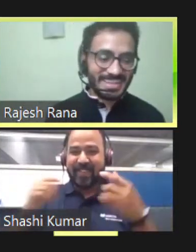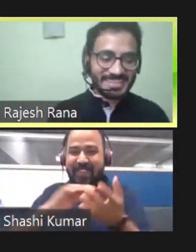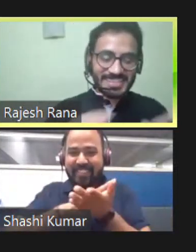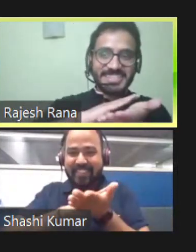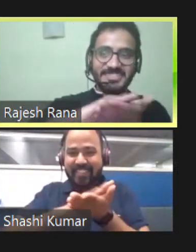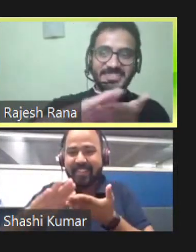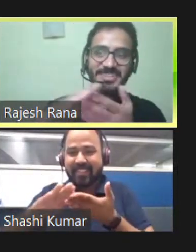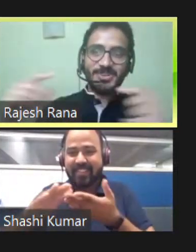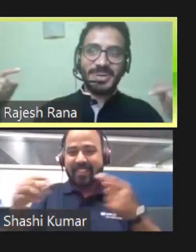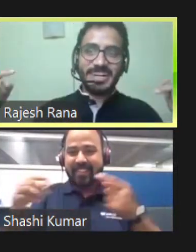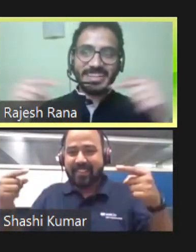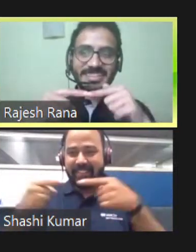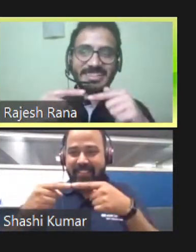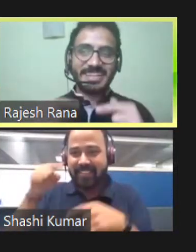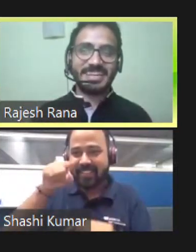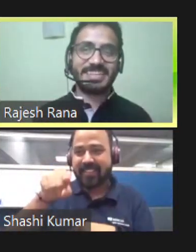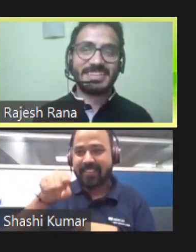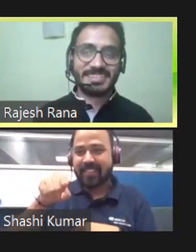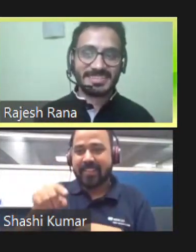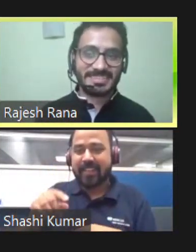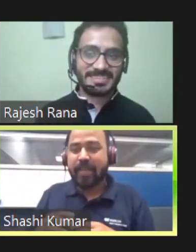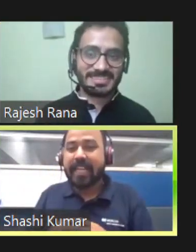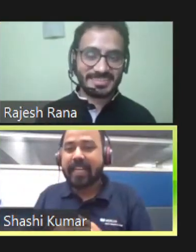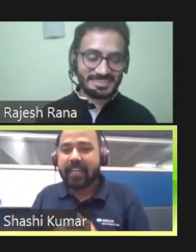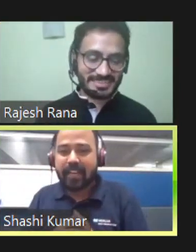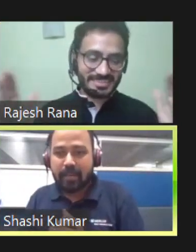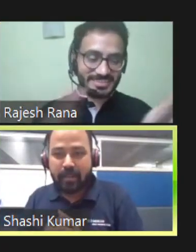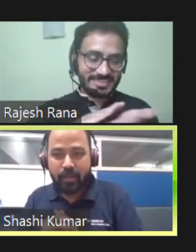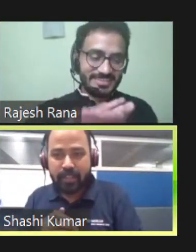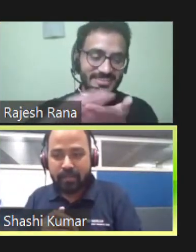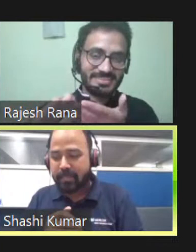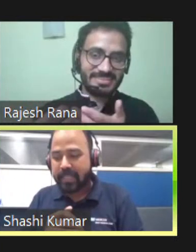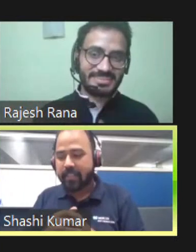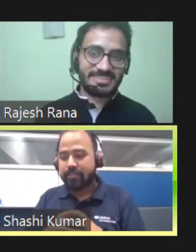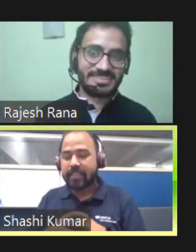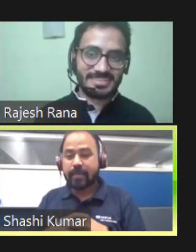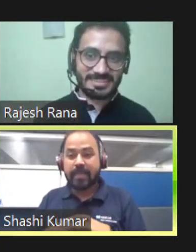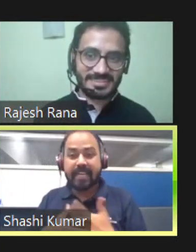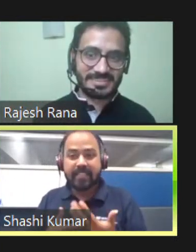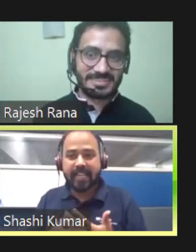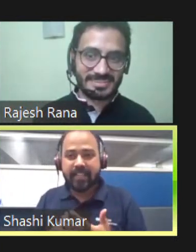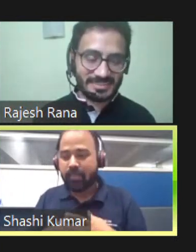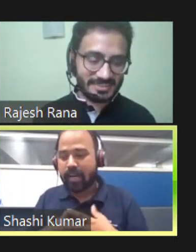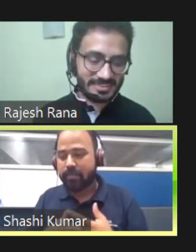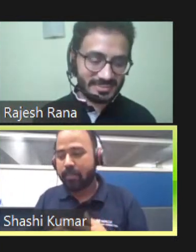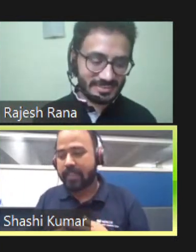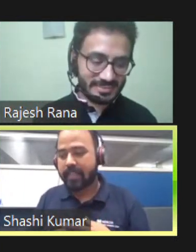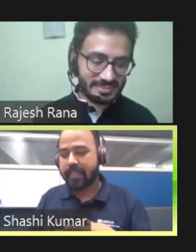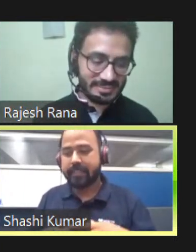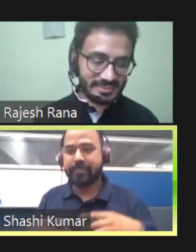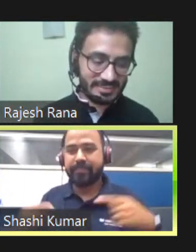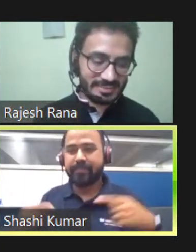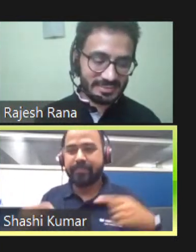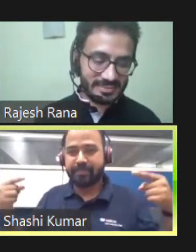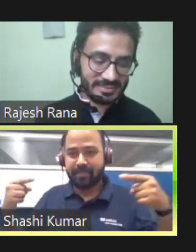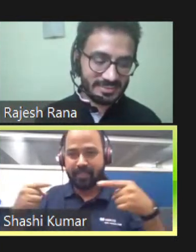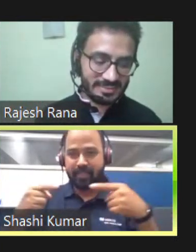So it's an easy one. Go ahead, think. मैंने क्या क्वेश्चन में रिपीट कर रहा हूँ फिर से. मैं क्या साइन कर रहा हूँ आपको बताना